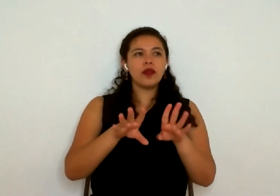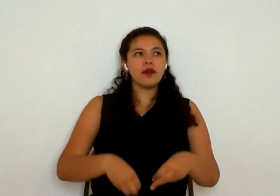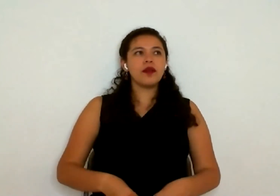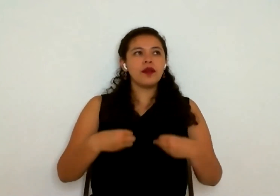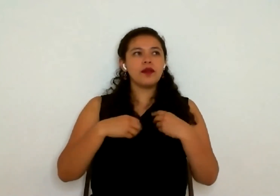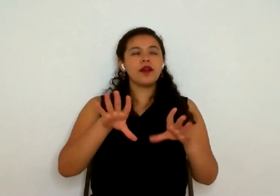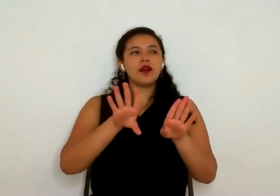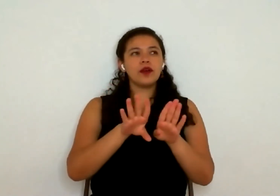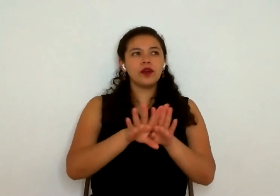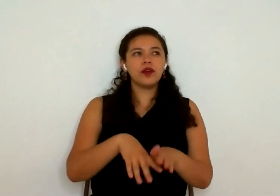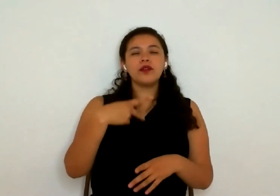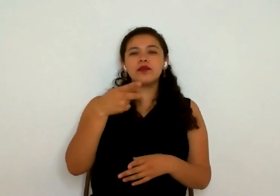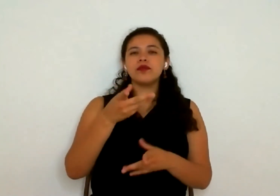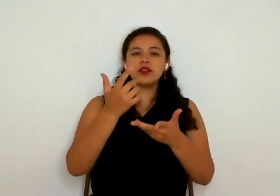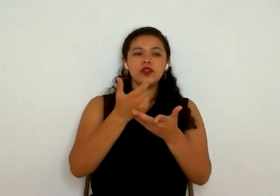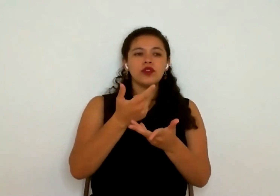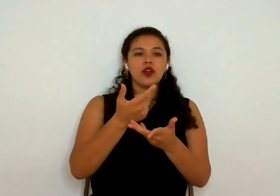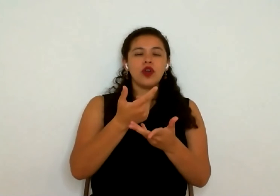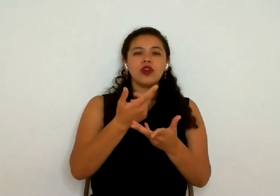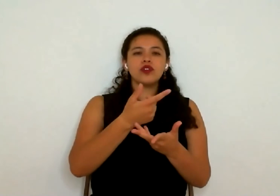cuál es su forma de ingreso